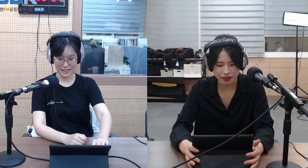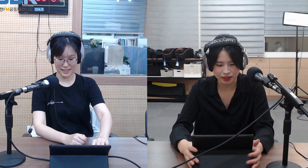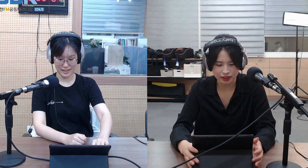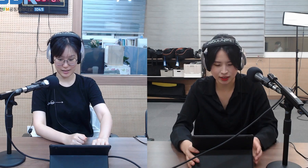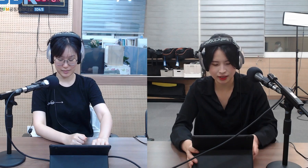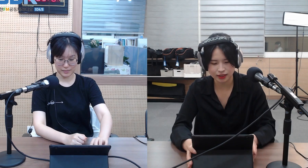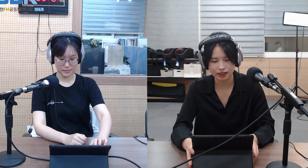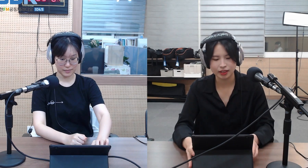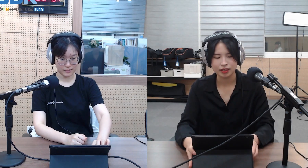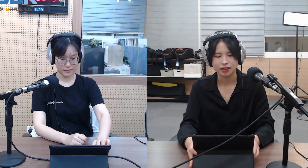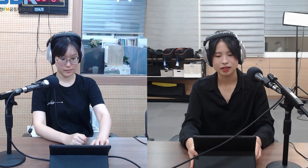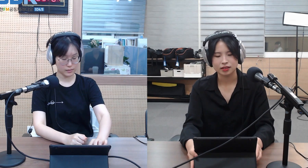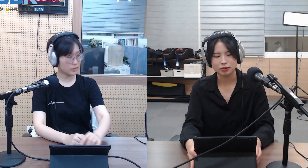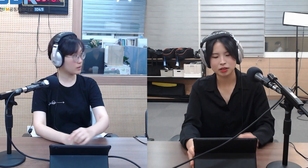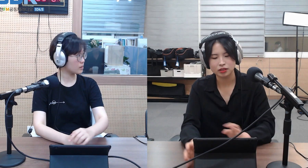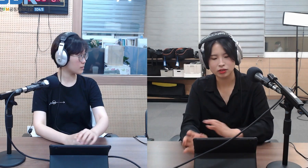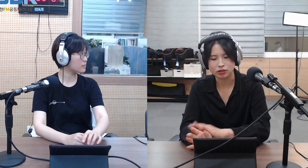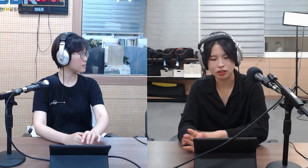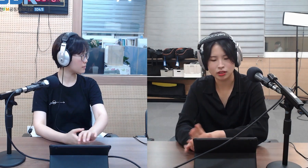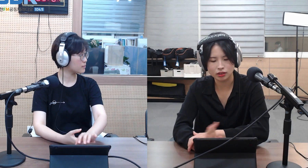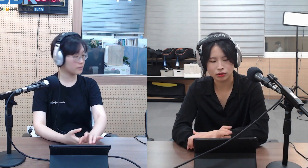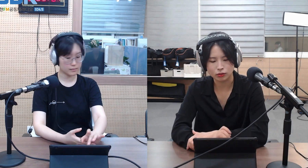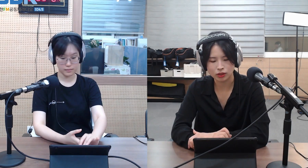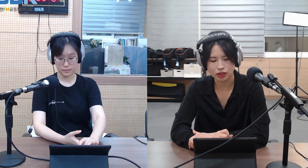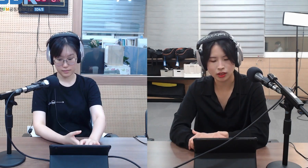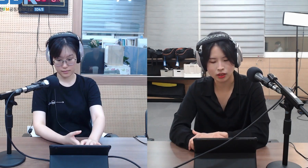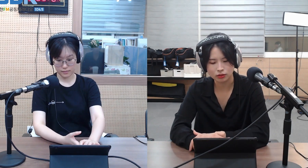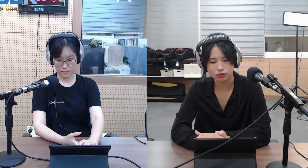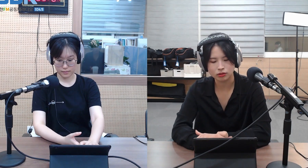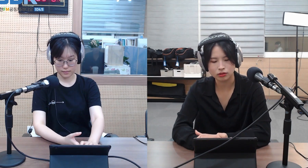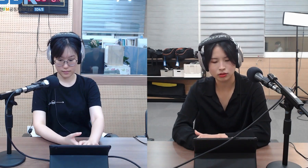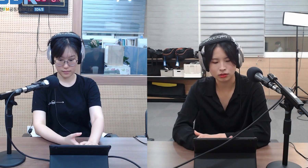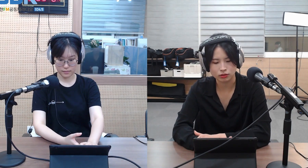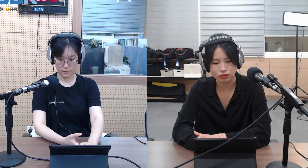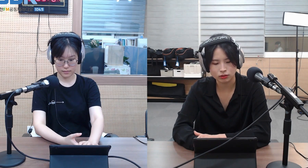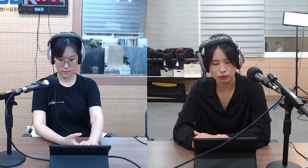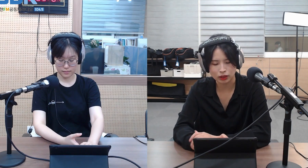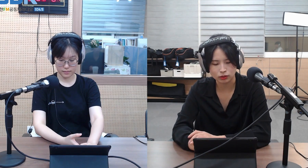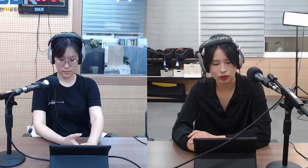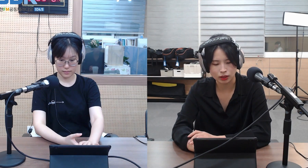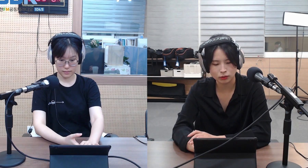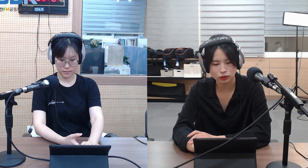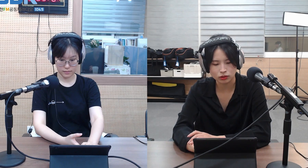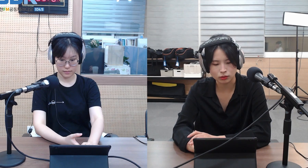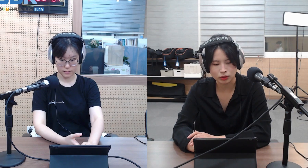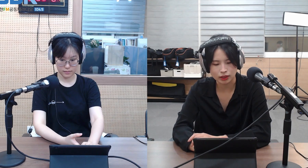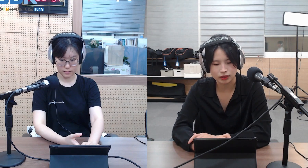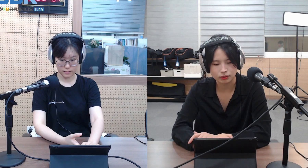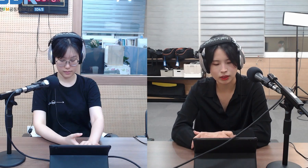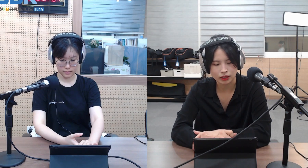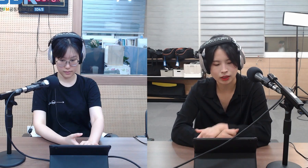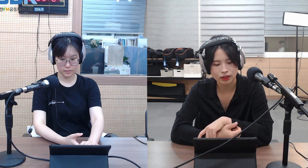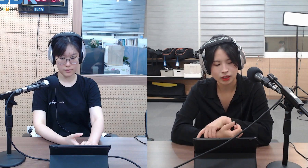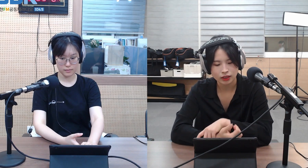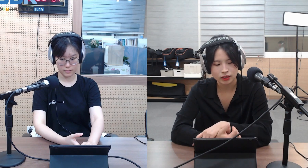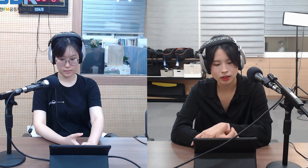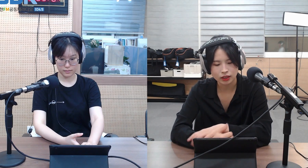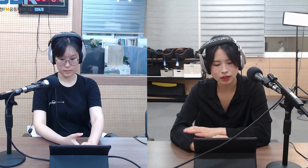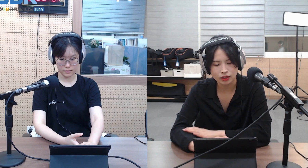네. 그러면 저희 노래 한 곡 듣고 바로 다음 코너 넘어가겠습니다.